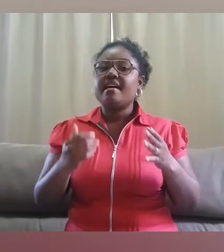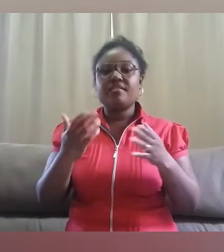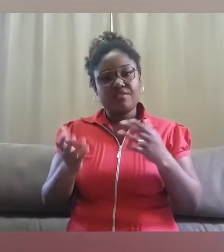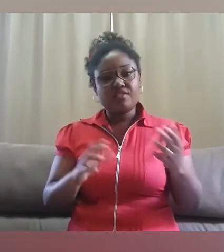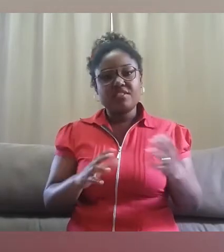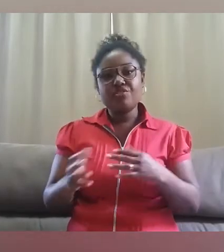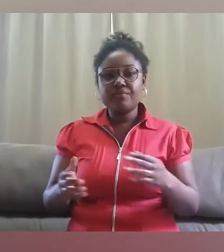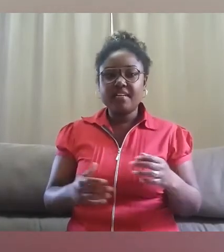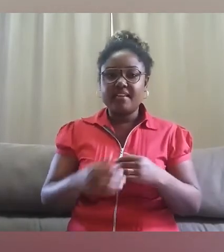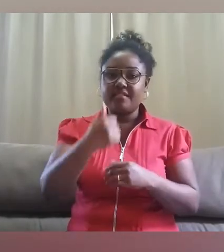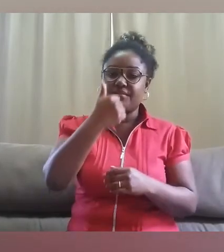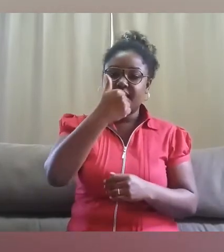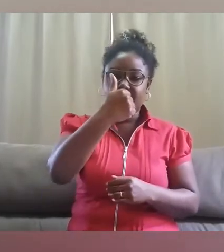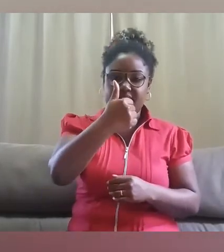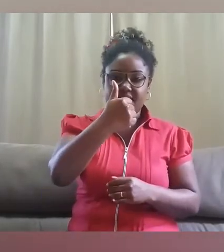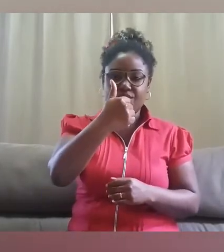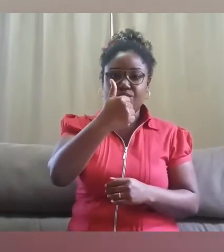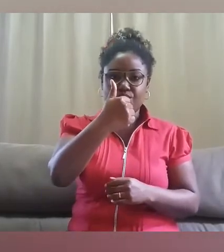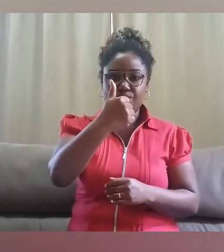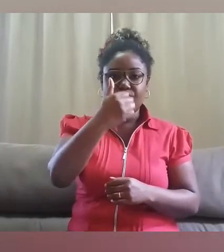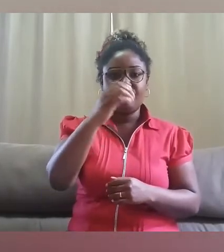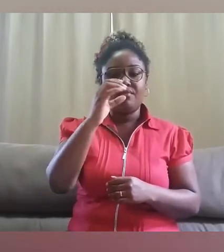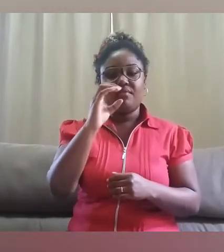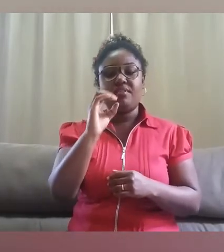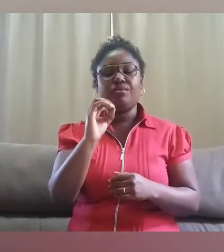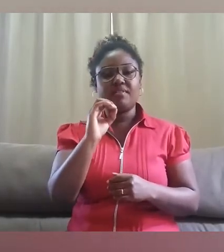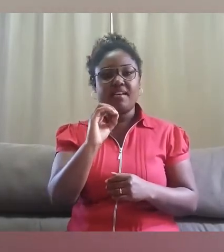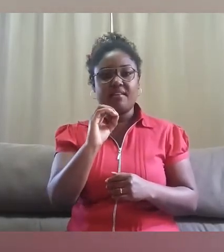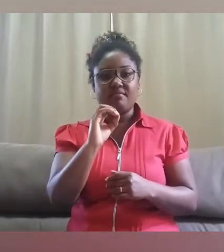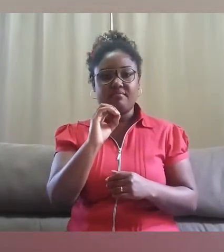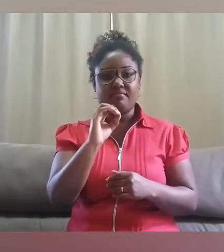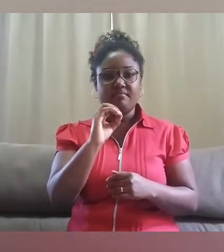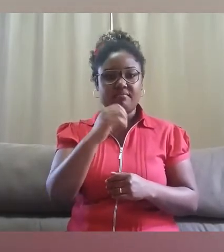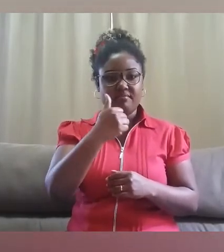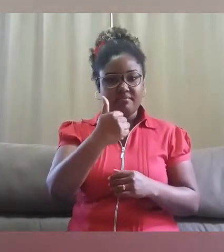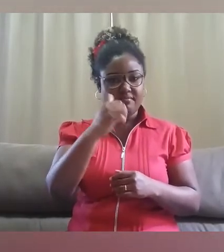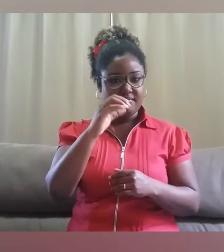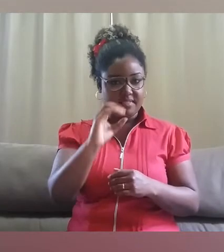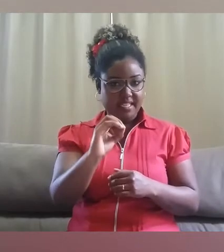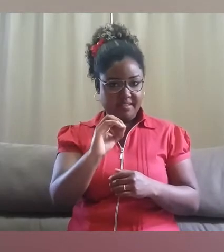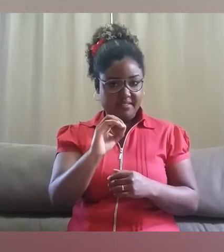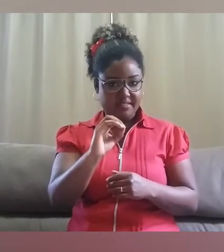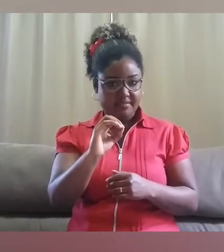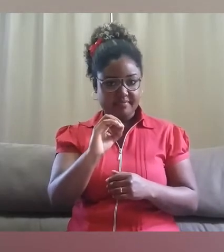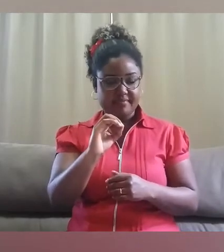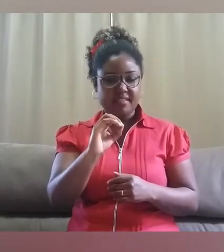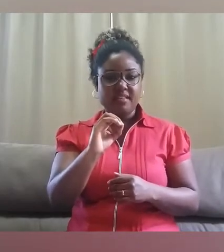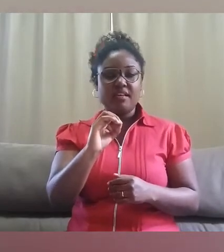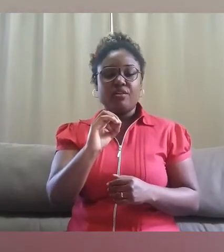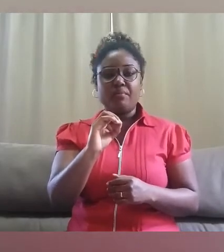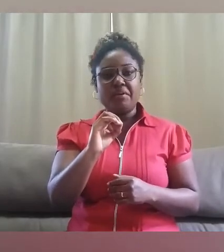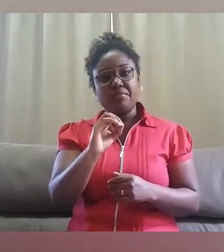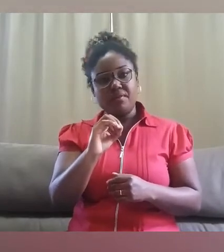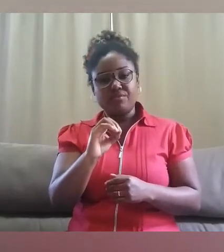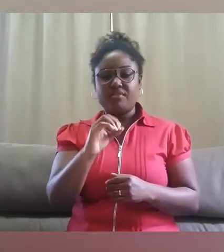é só você juntar. Então, 10 é o 1 e o 0. 10. Número 11.